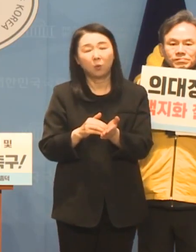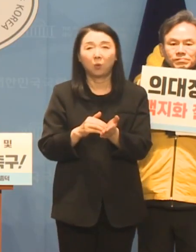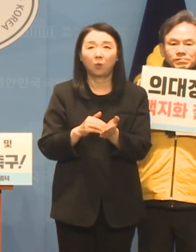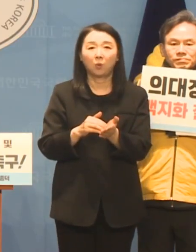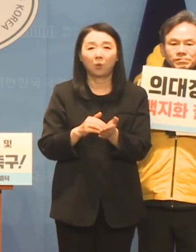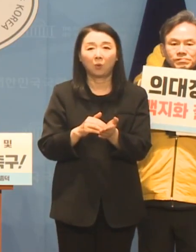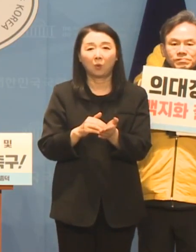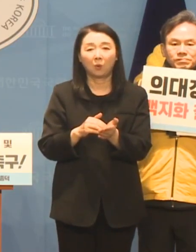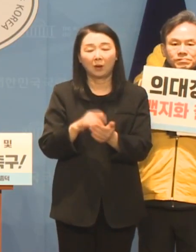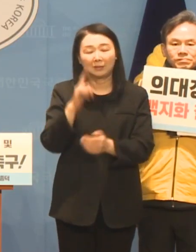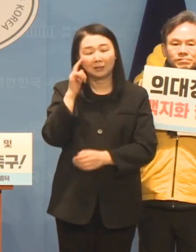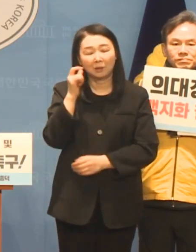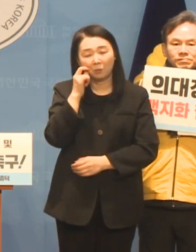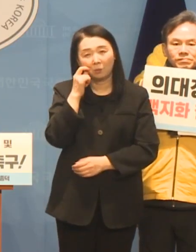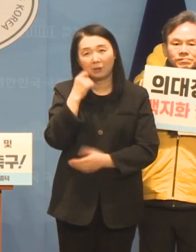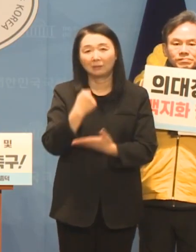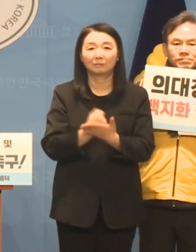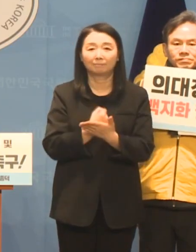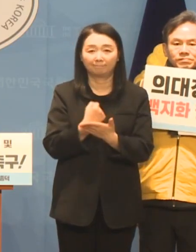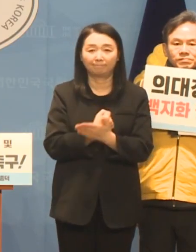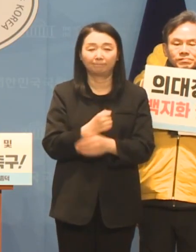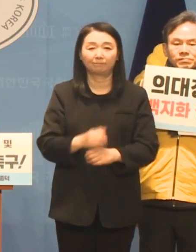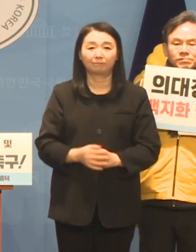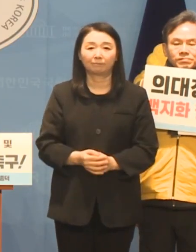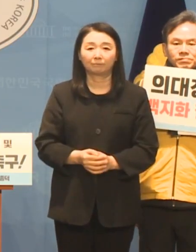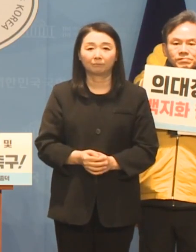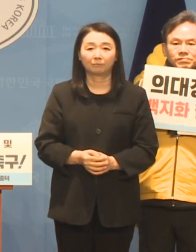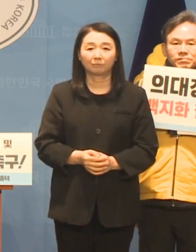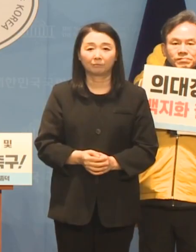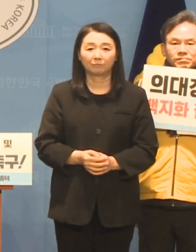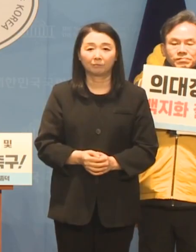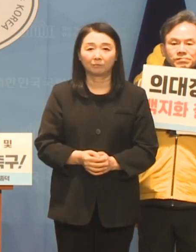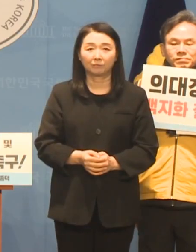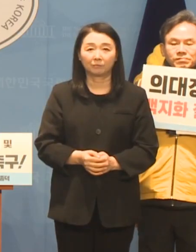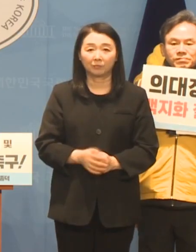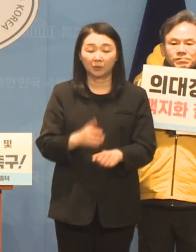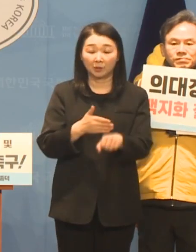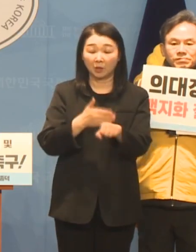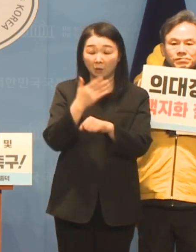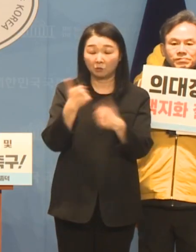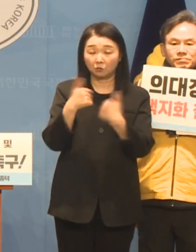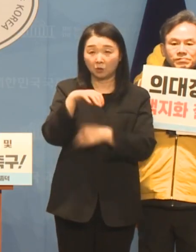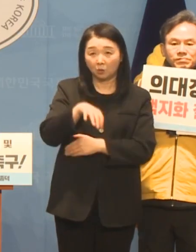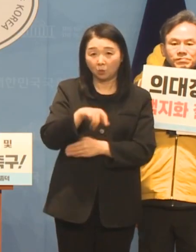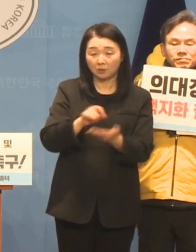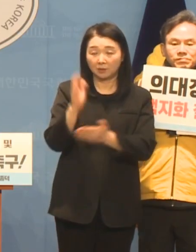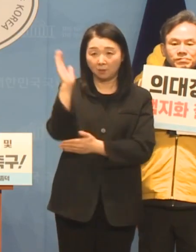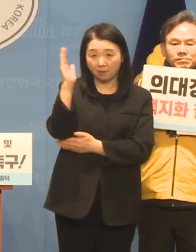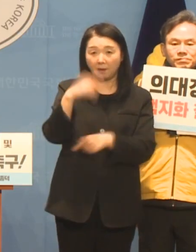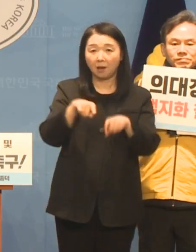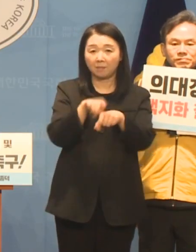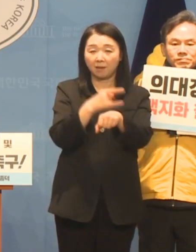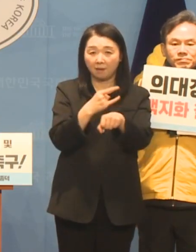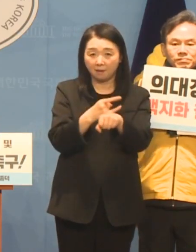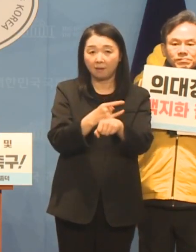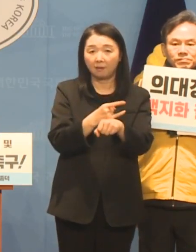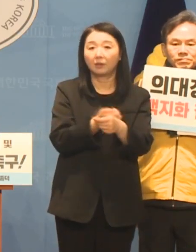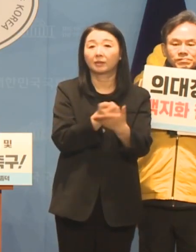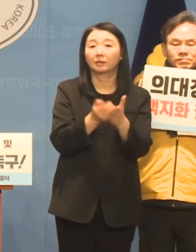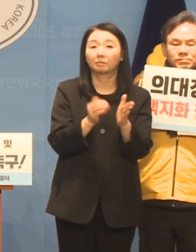매우 당혹스럽고요. 지금 바로 9시에 국회 앞에서 기자회견을 함께 하기도 했는데